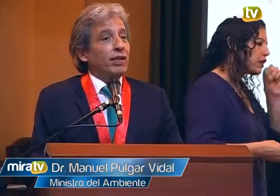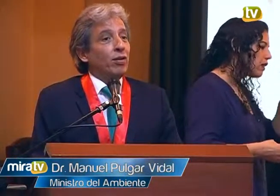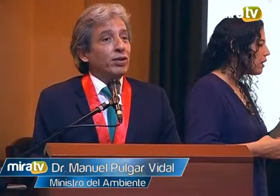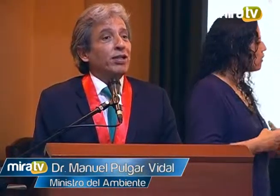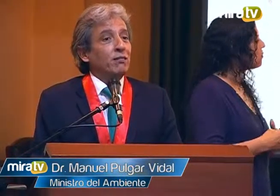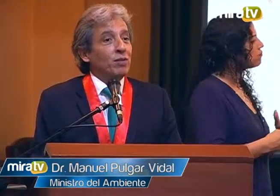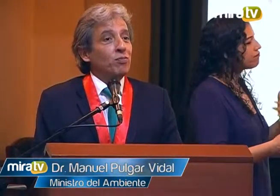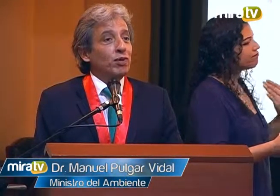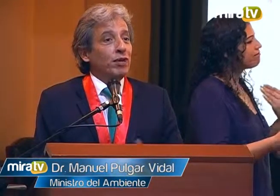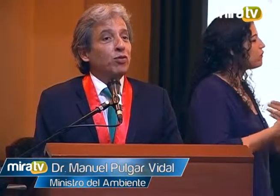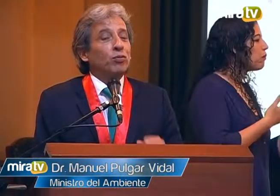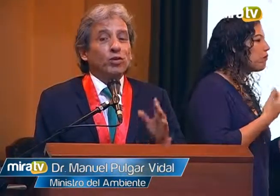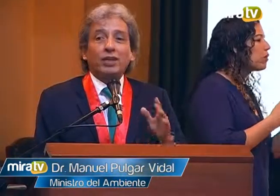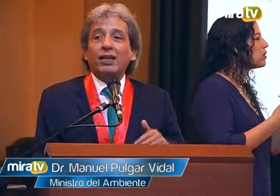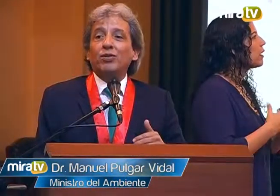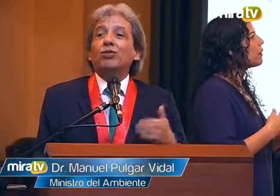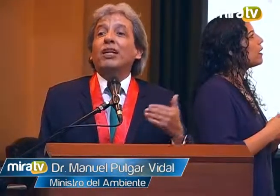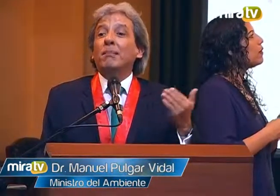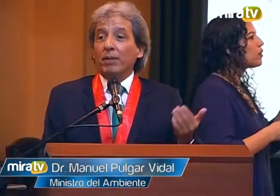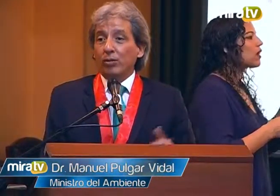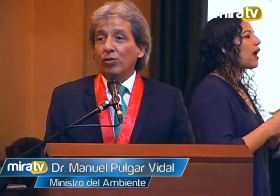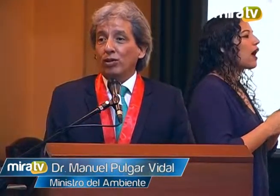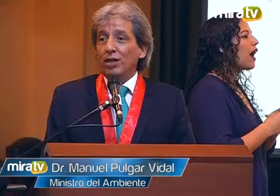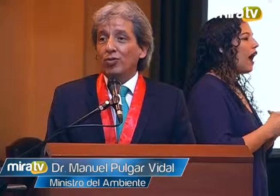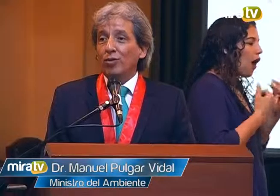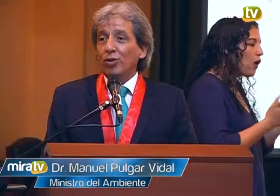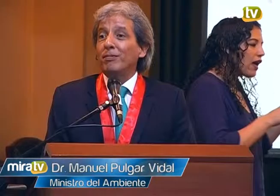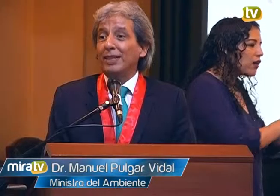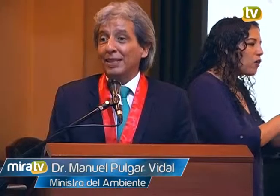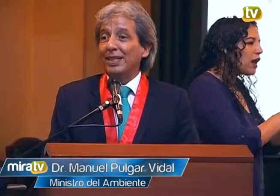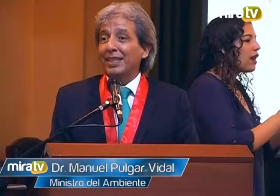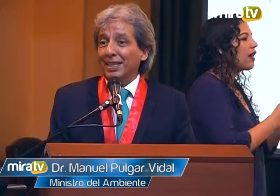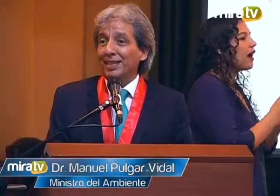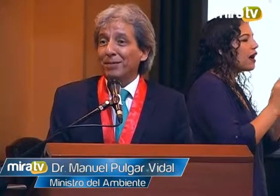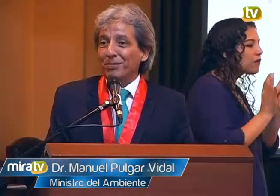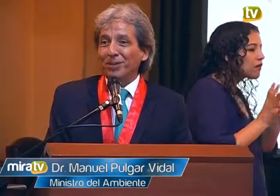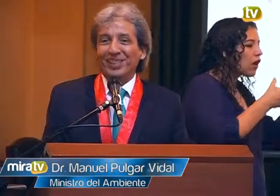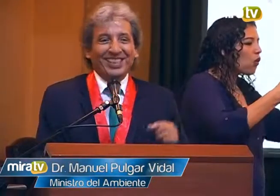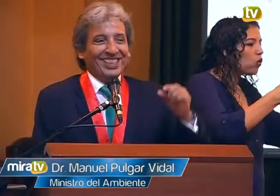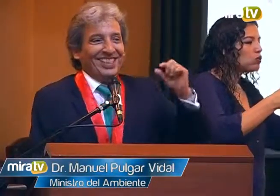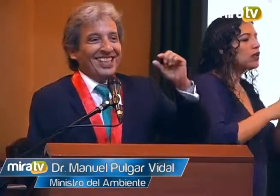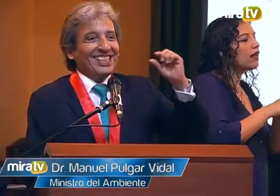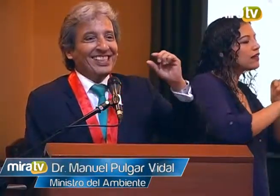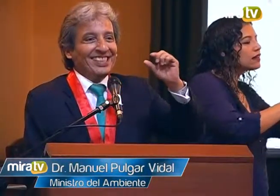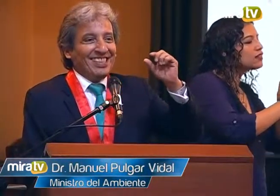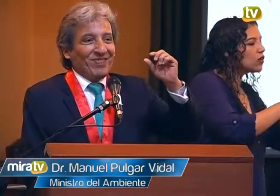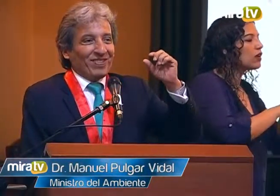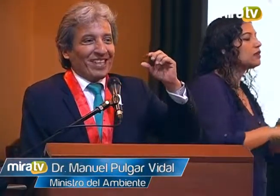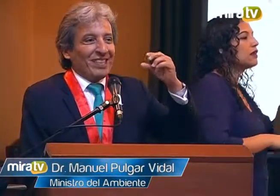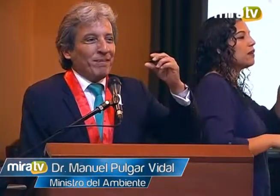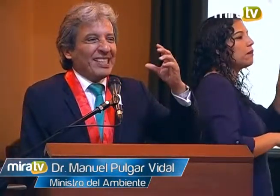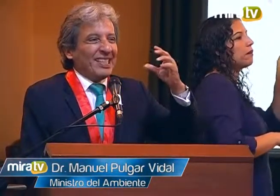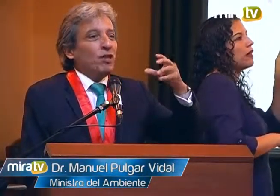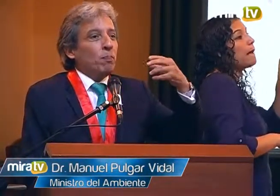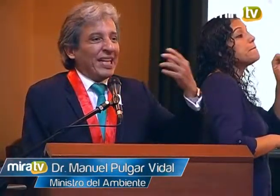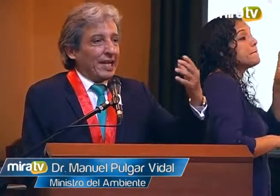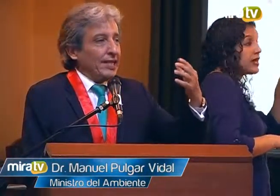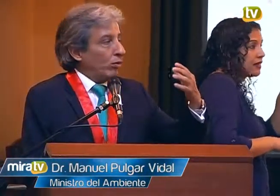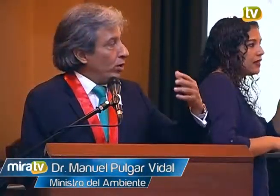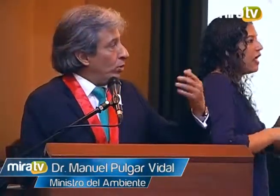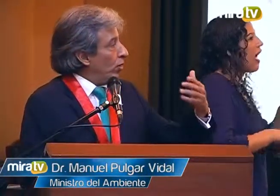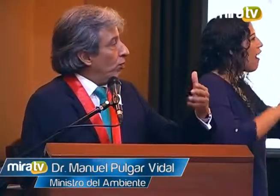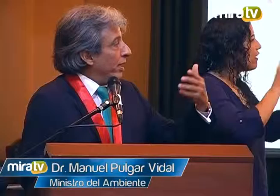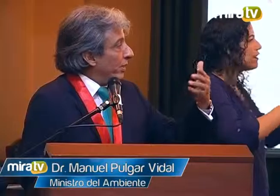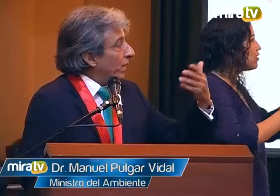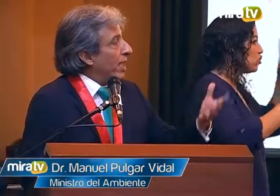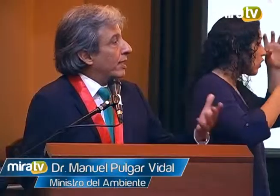Junta de Gobernadores del Banco Mundial, Fondo Monetario, nos empató el número de visitantes que recibimos. Es decir, ese ministerio